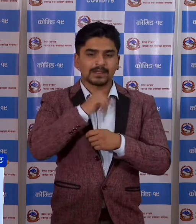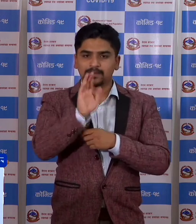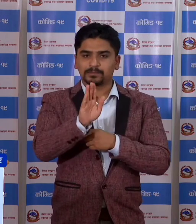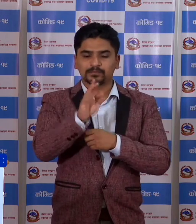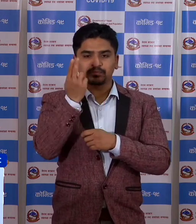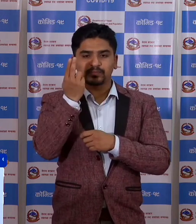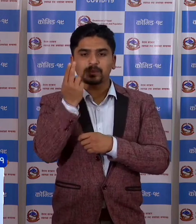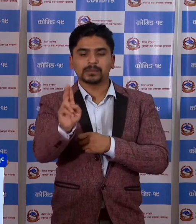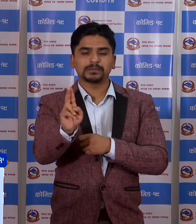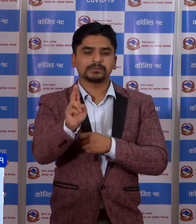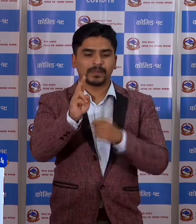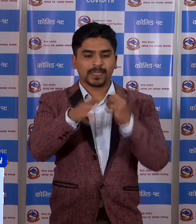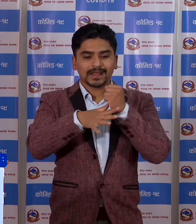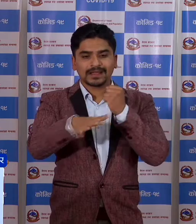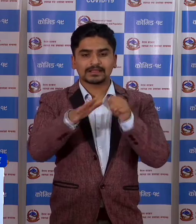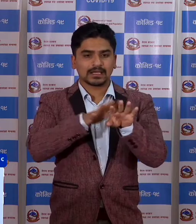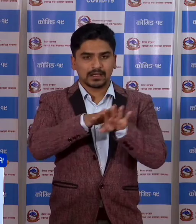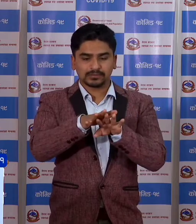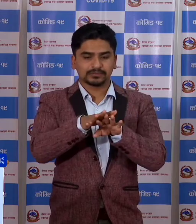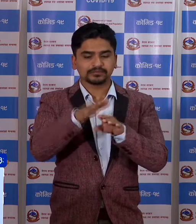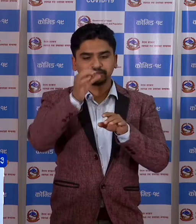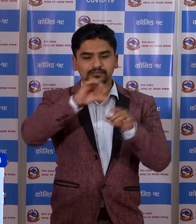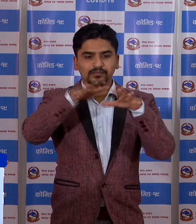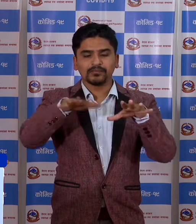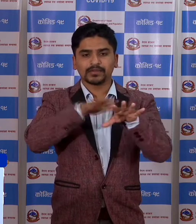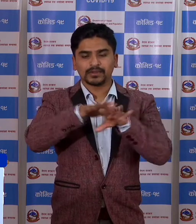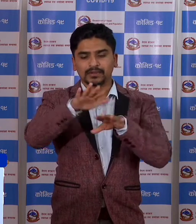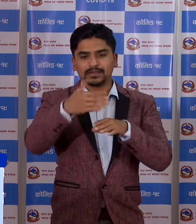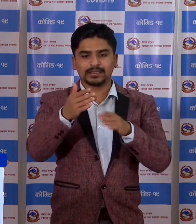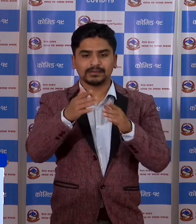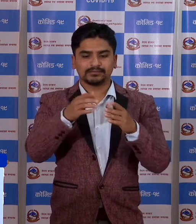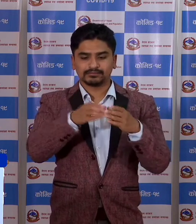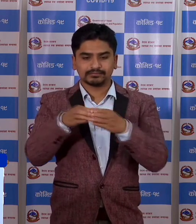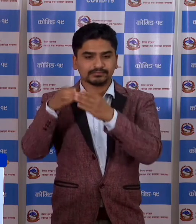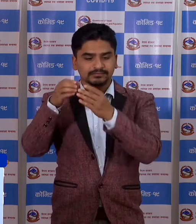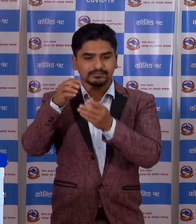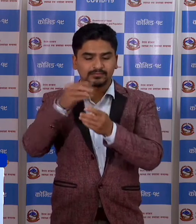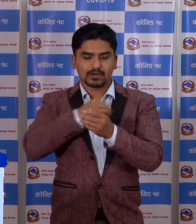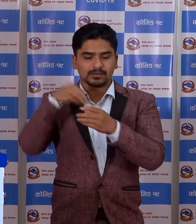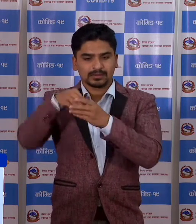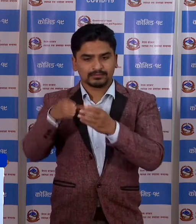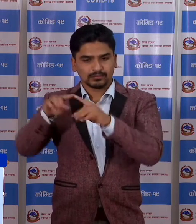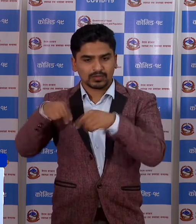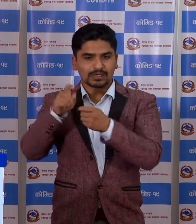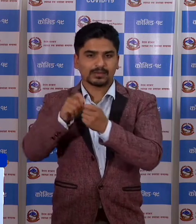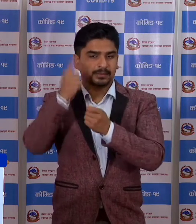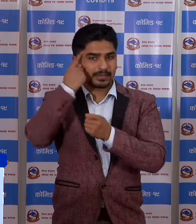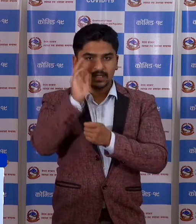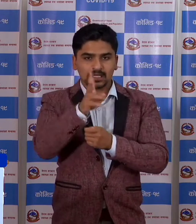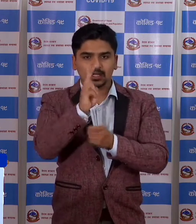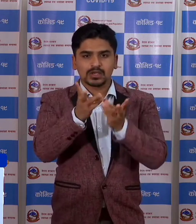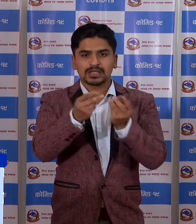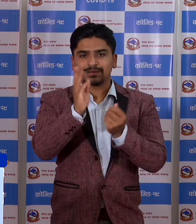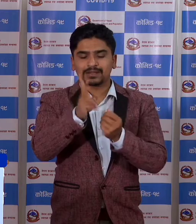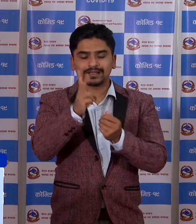छौँ। भएका स्ट्रक्चरहरूलाई, भएका पूर्वाधारहरूलाई आइसोलेसनमा विकास गर्ने सोचमा हामी छौँ। त्यो